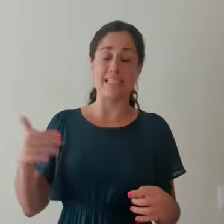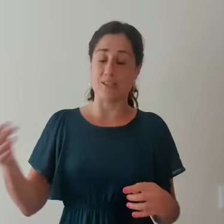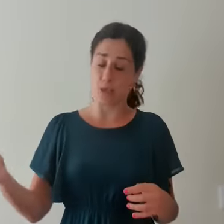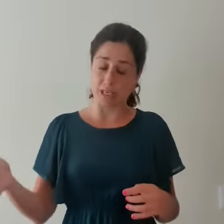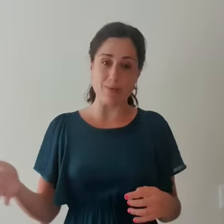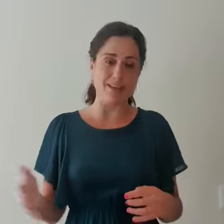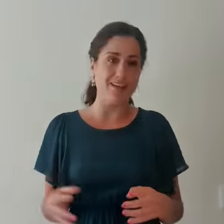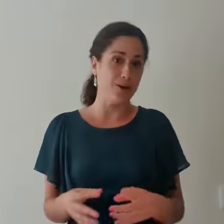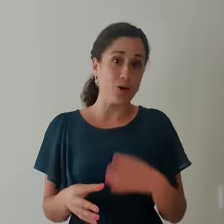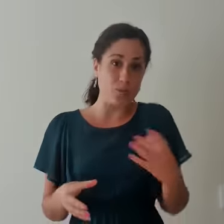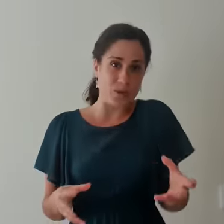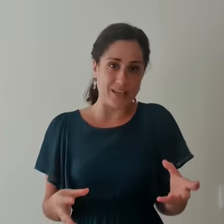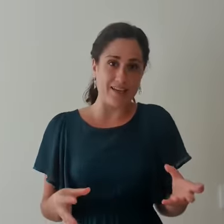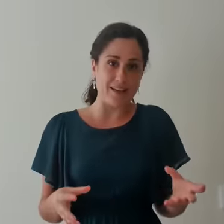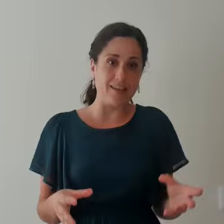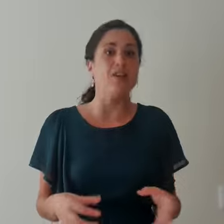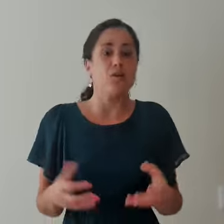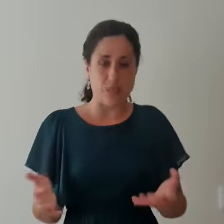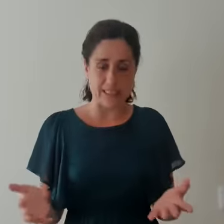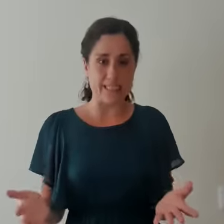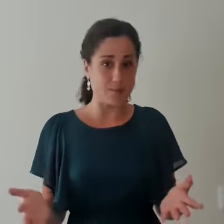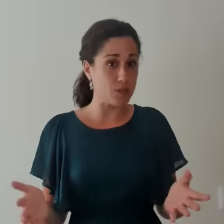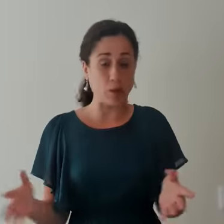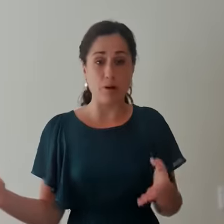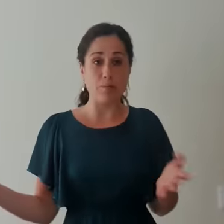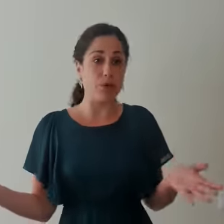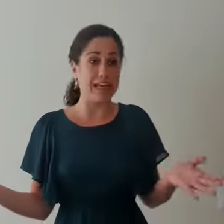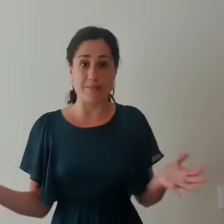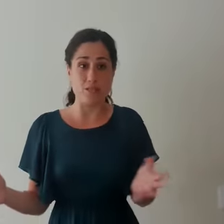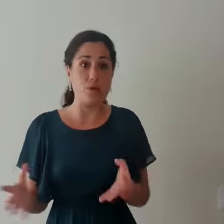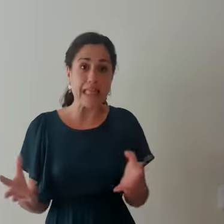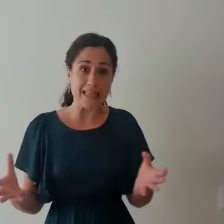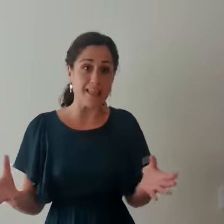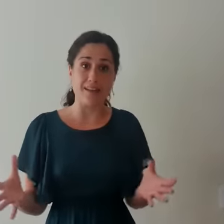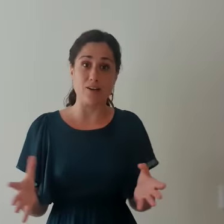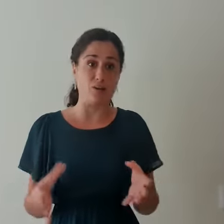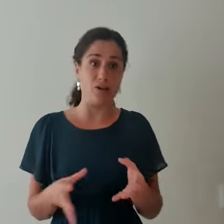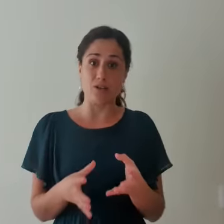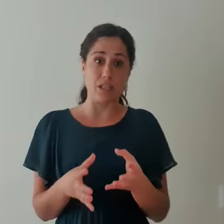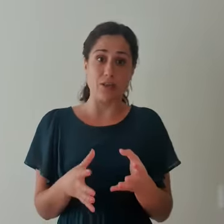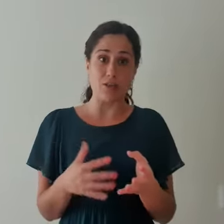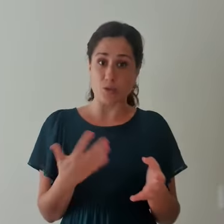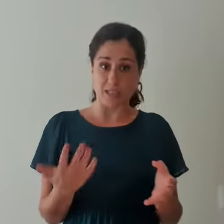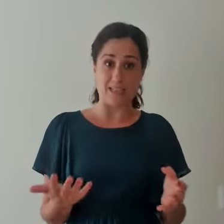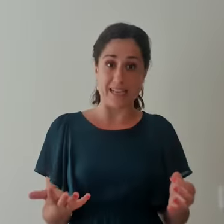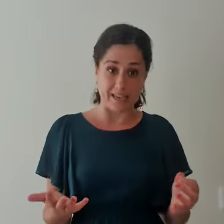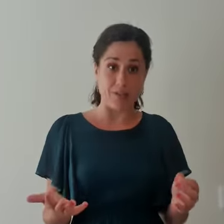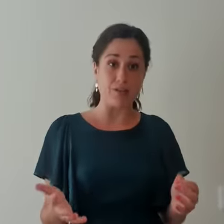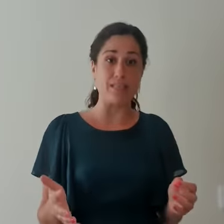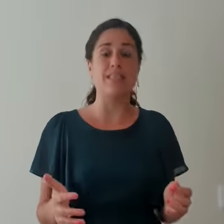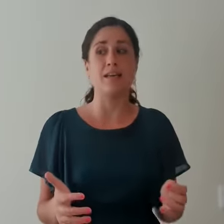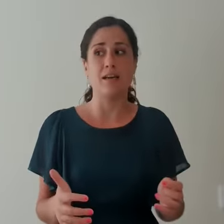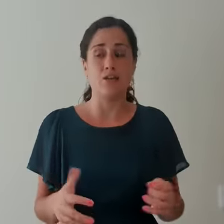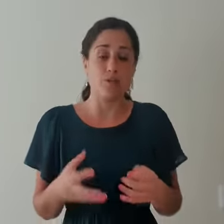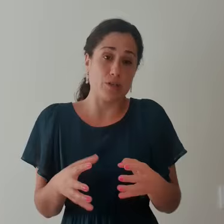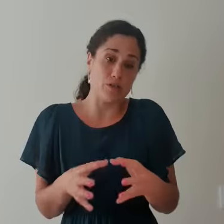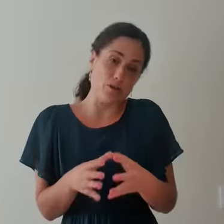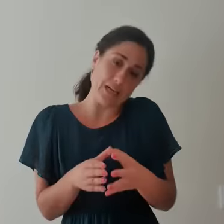tanto en IBI como en IAE, con las que estamos de acuerdo porque además coinciden con el contenido de nuestras alegaciones, sobre todo en